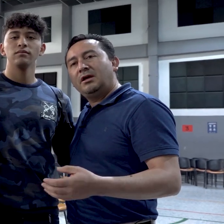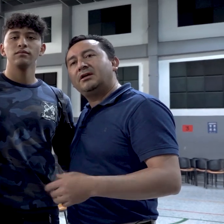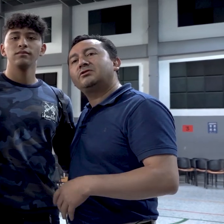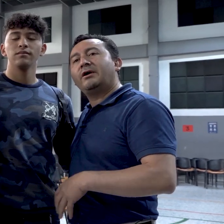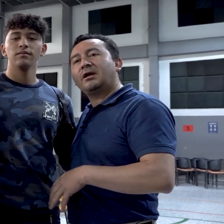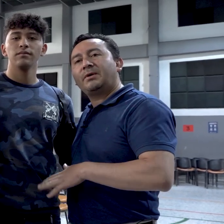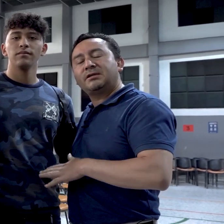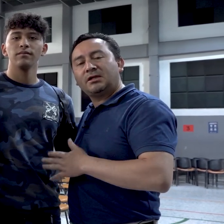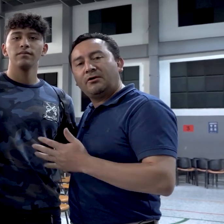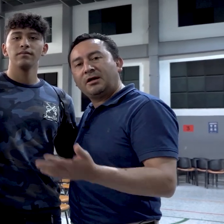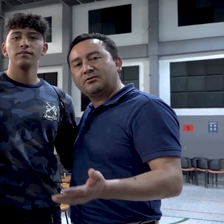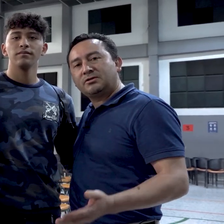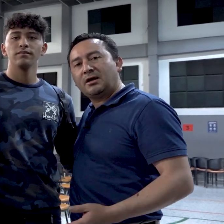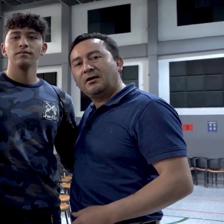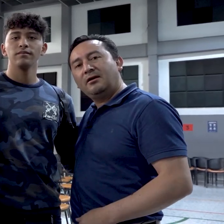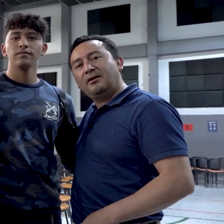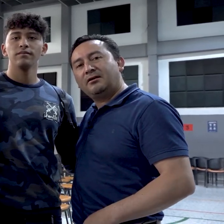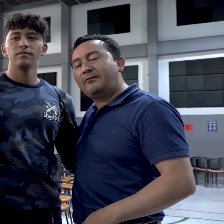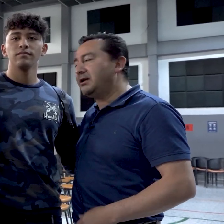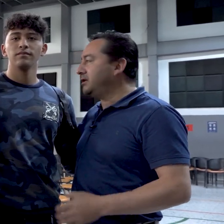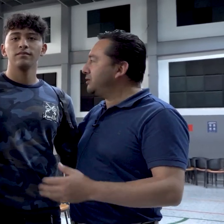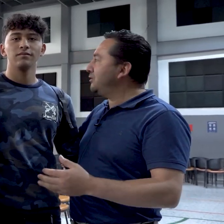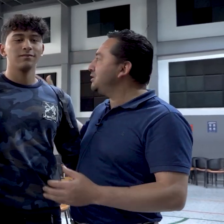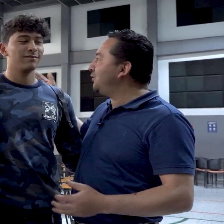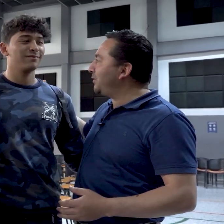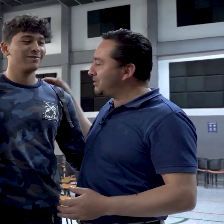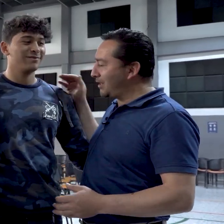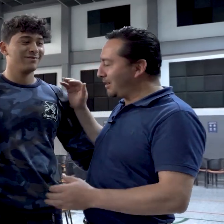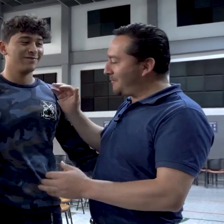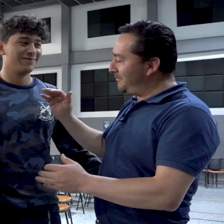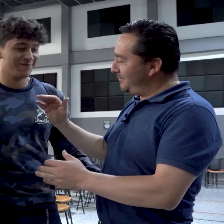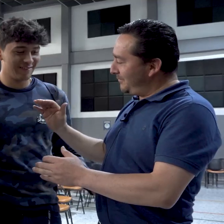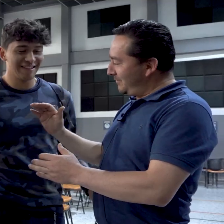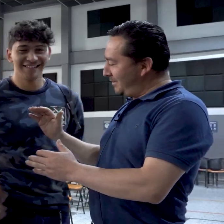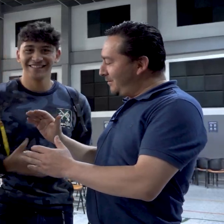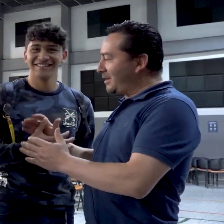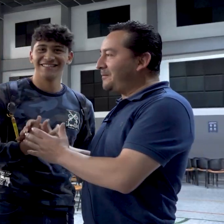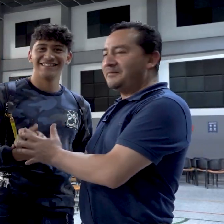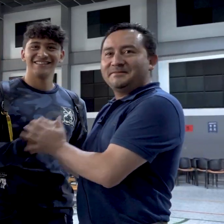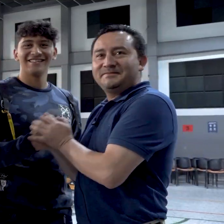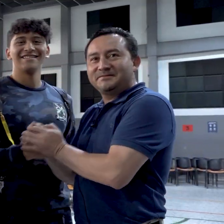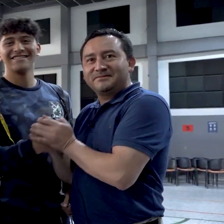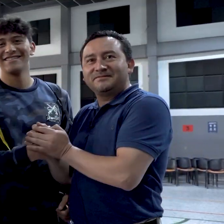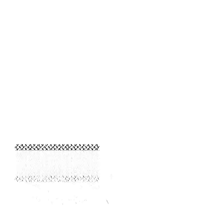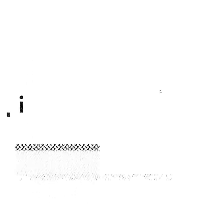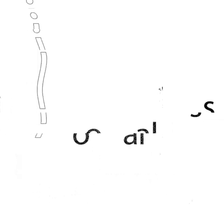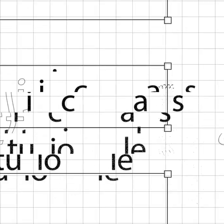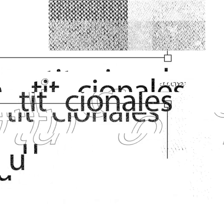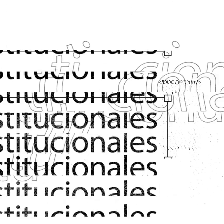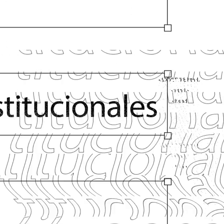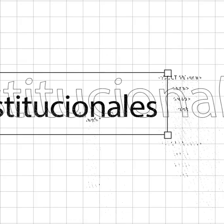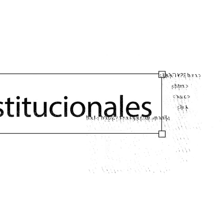asimismo eso sea representado en la sociedad. Felicitaciones, hijo, por estar acá. Gracias. De verdad.